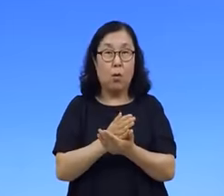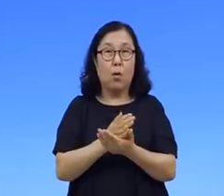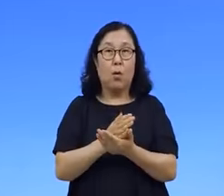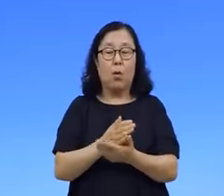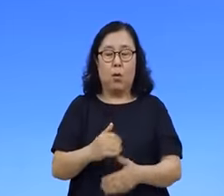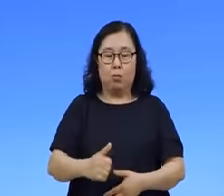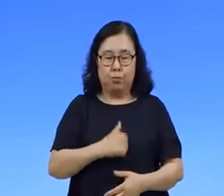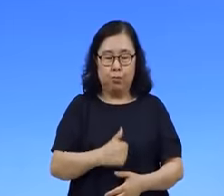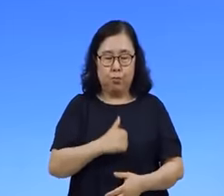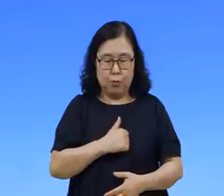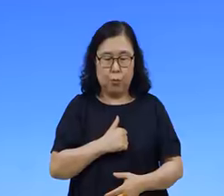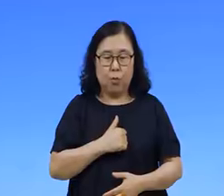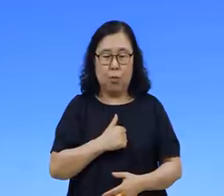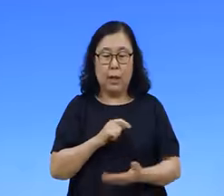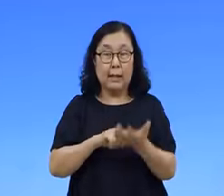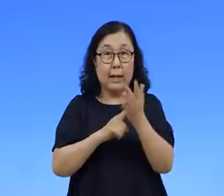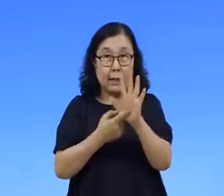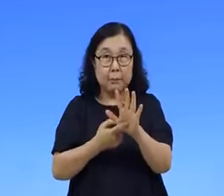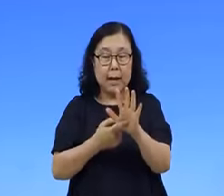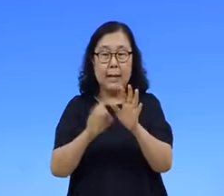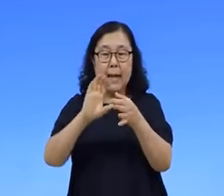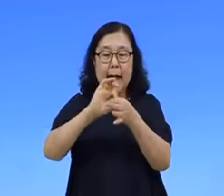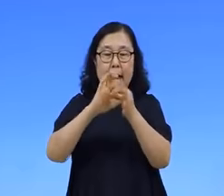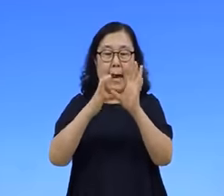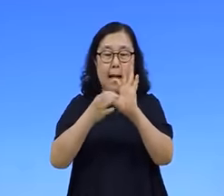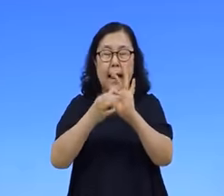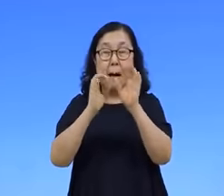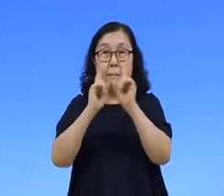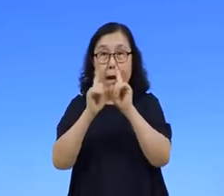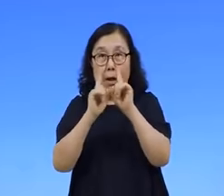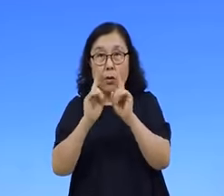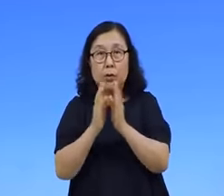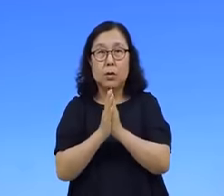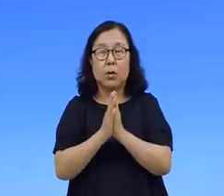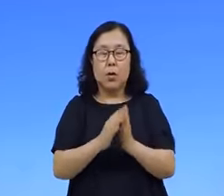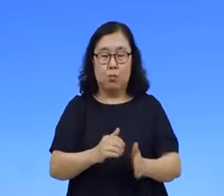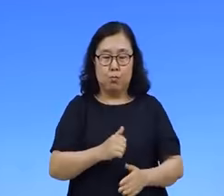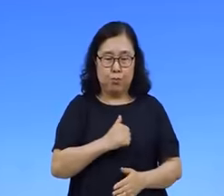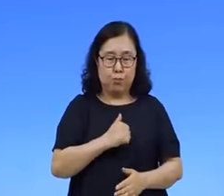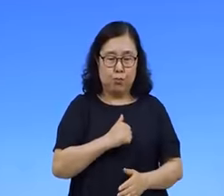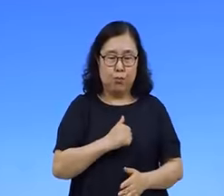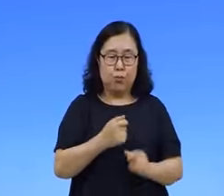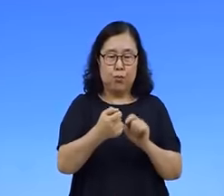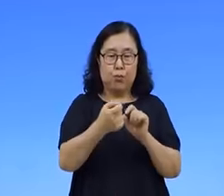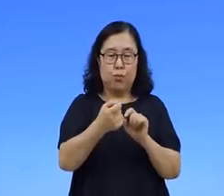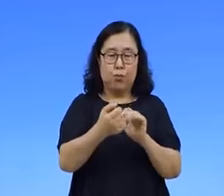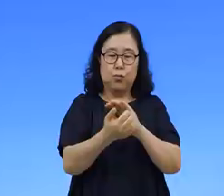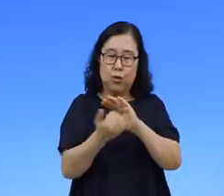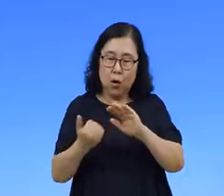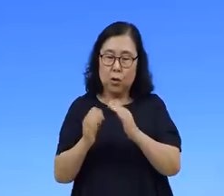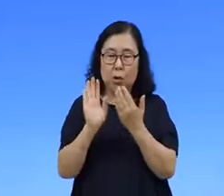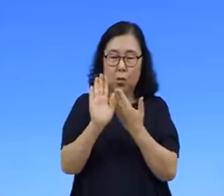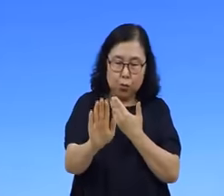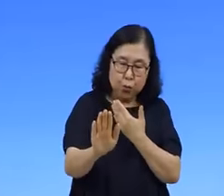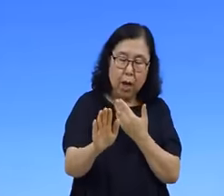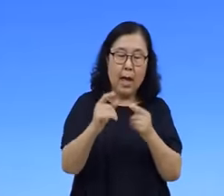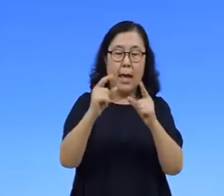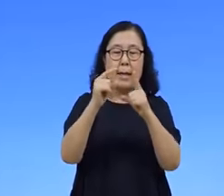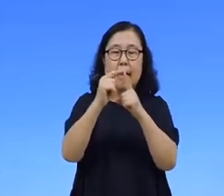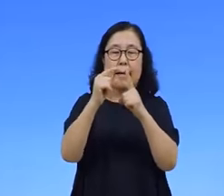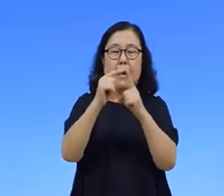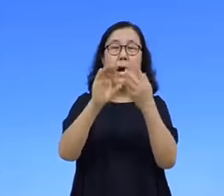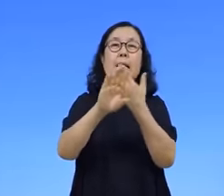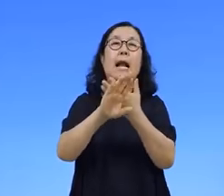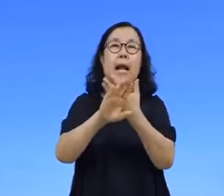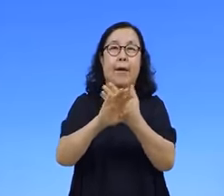다 같은 분으로 되어 있는데요. 헬라어로는 이 앞에 분을 내어도와 뒤에 분을 품지 말고 할 때 단어가